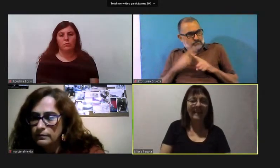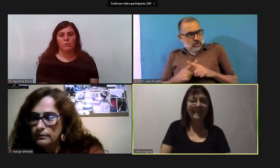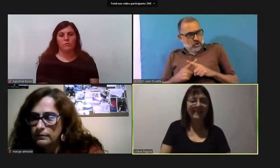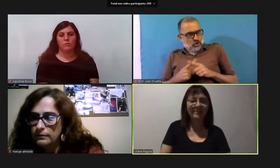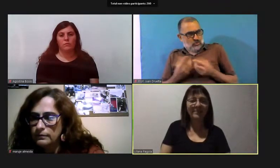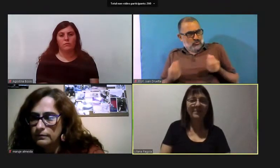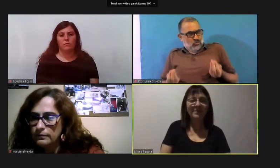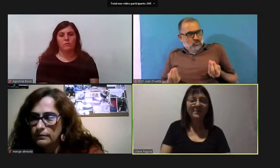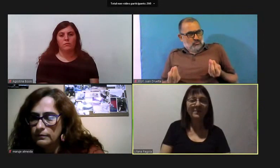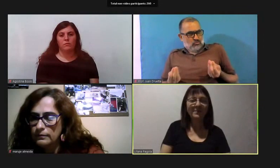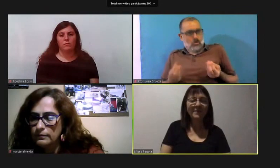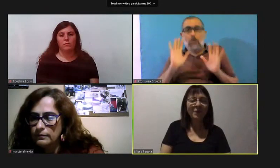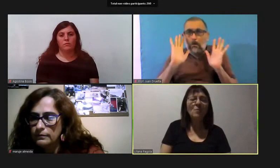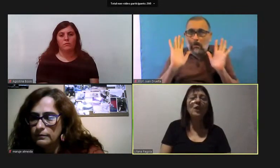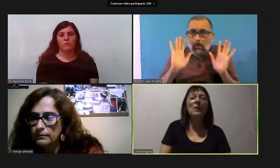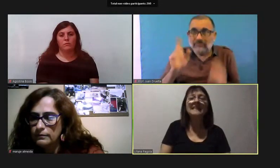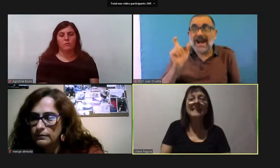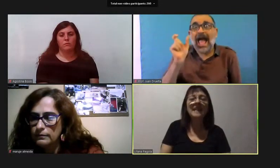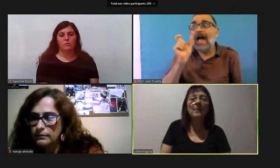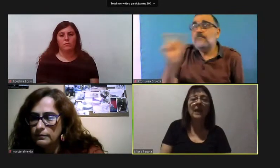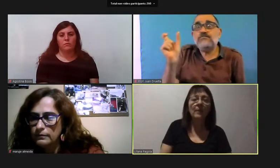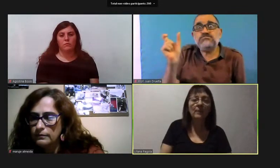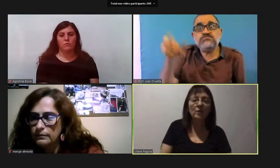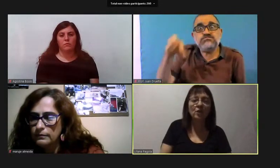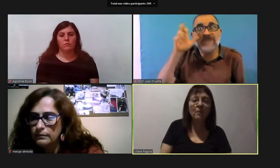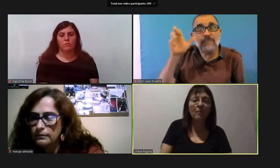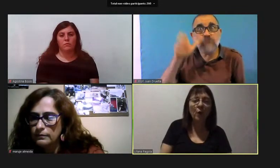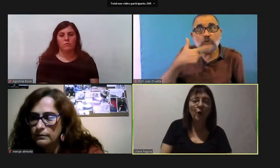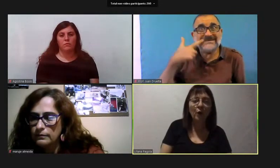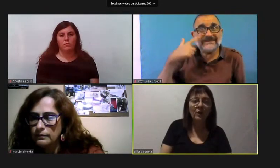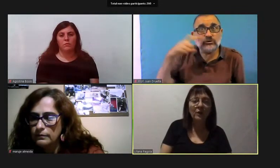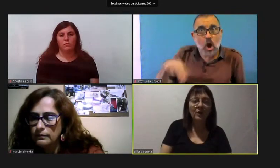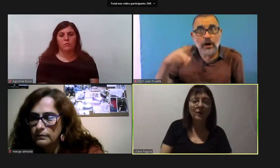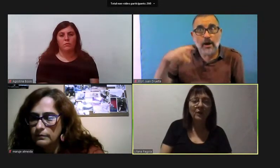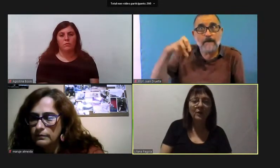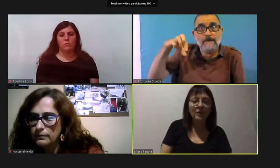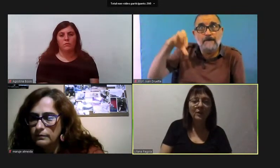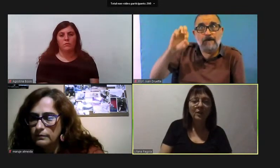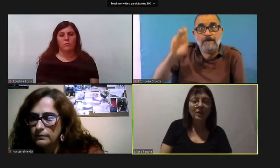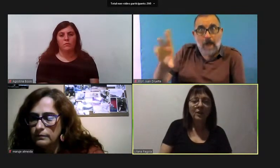hay? ¿Cómo que no hay seña para la preposición por?